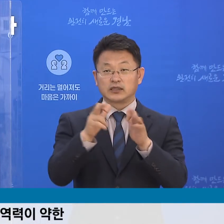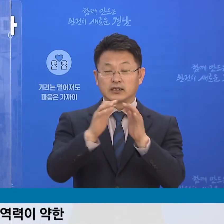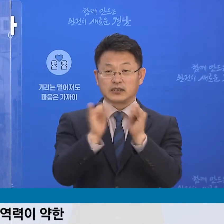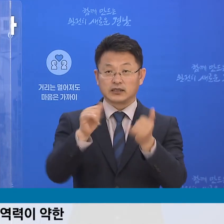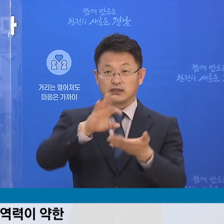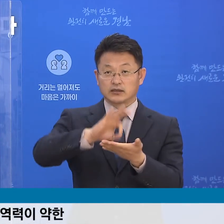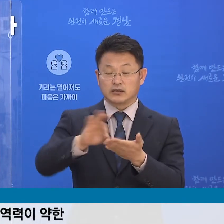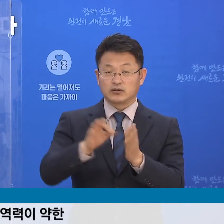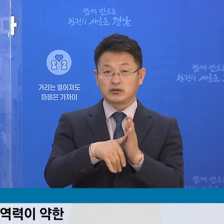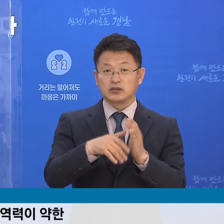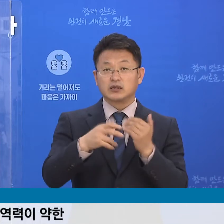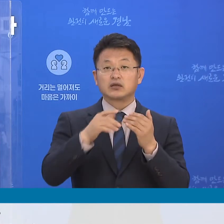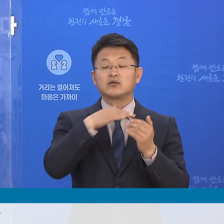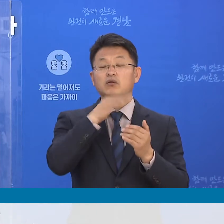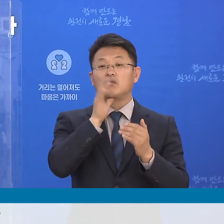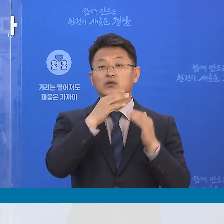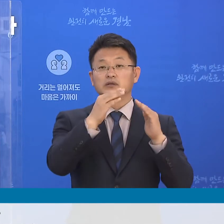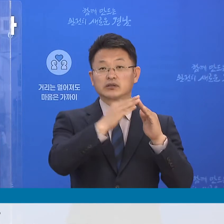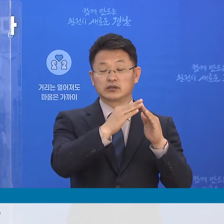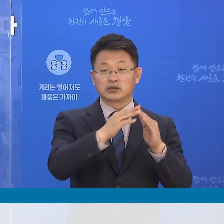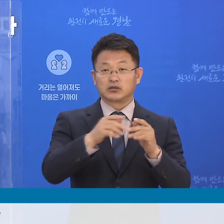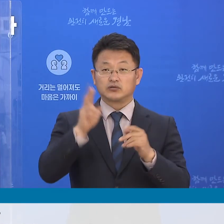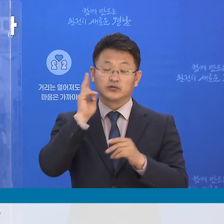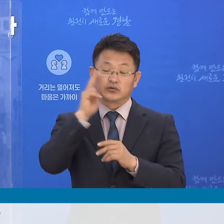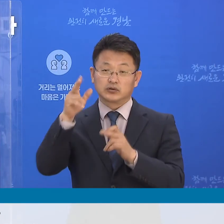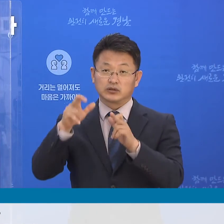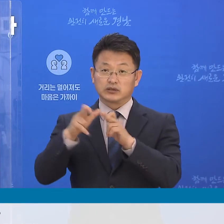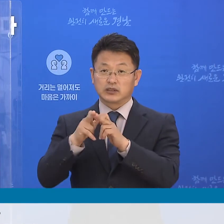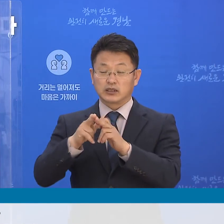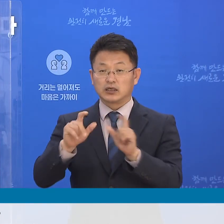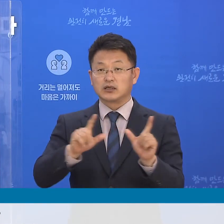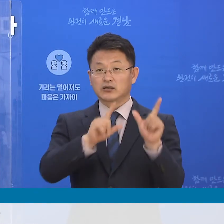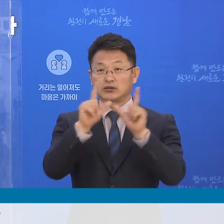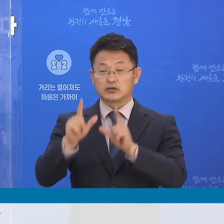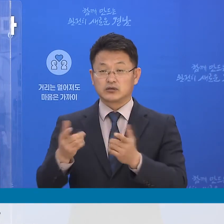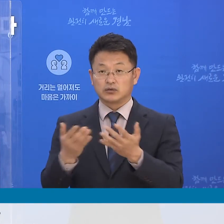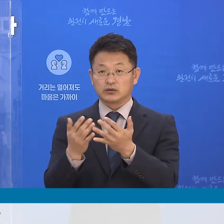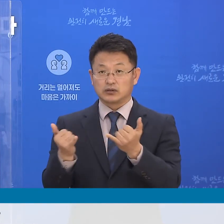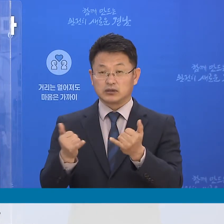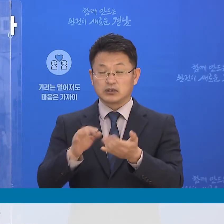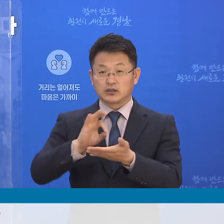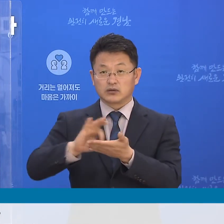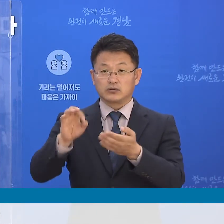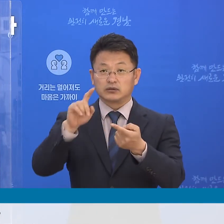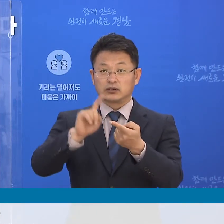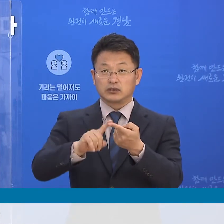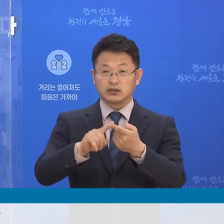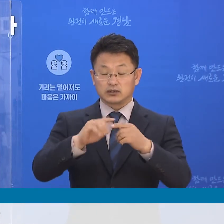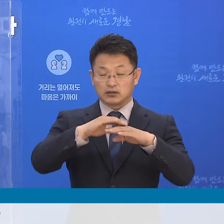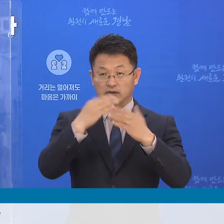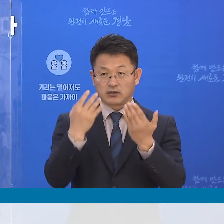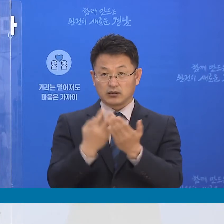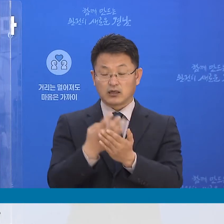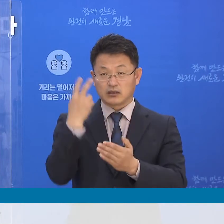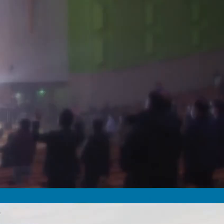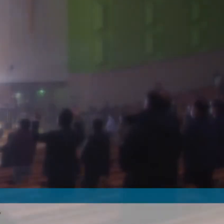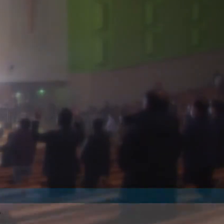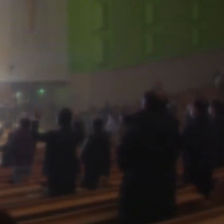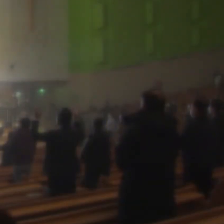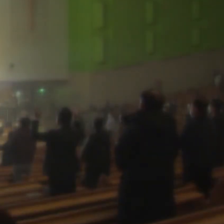이용하는 양로시설, 중증 장애인 거주시설 종사자와 이용자에 대해서도 검사가